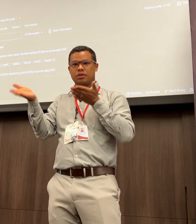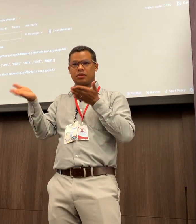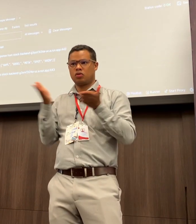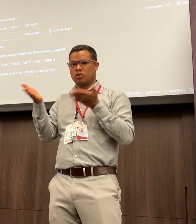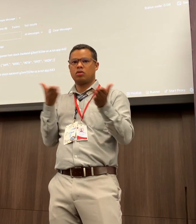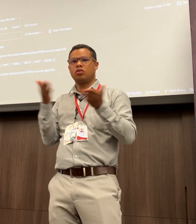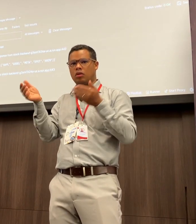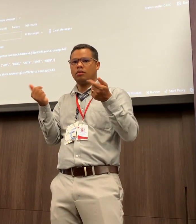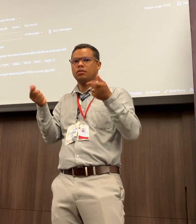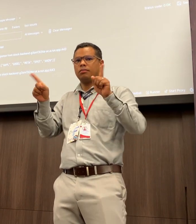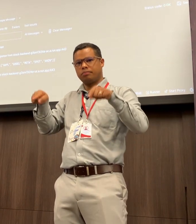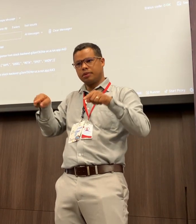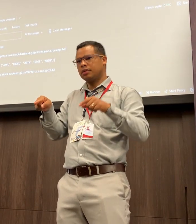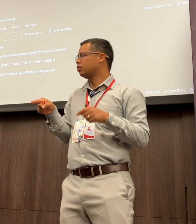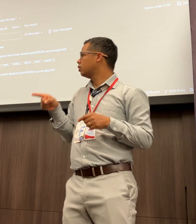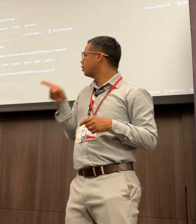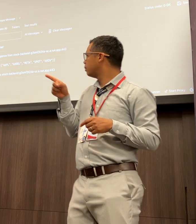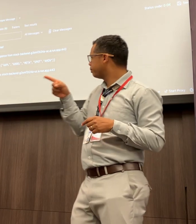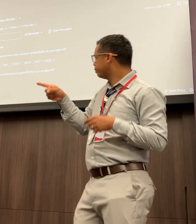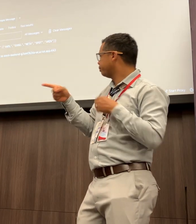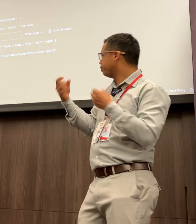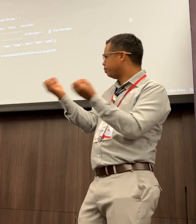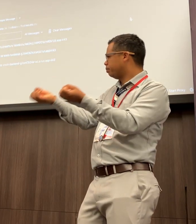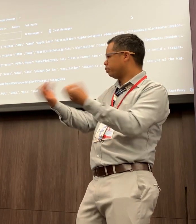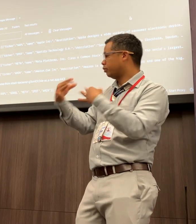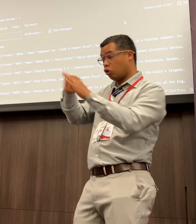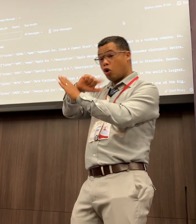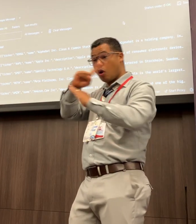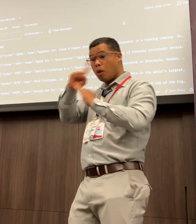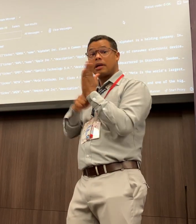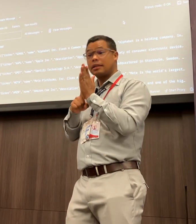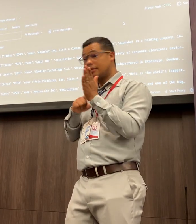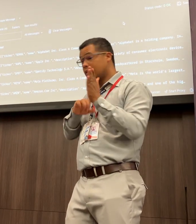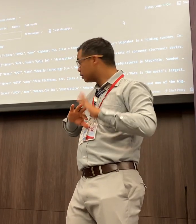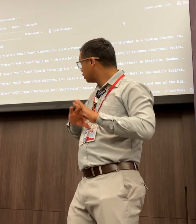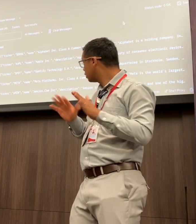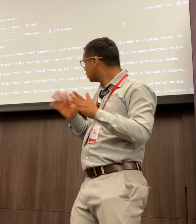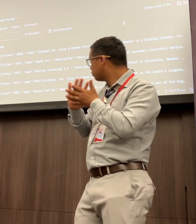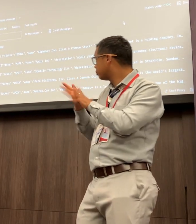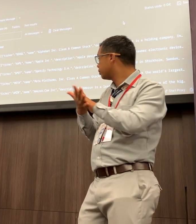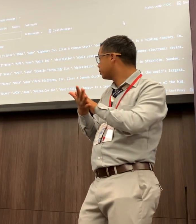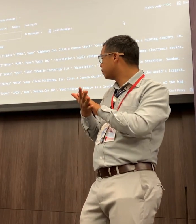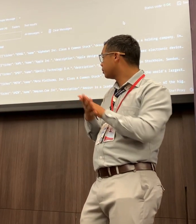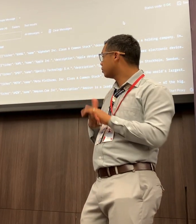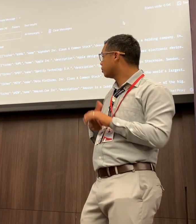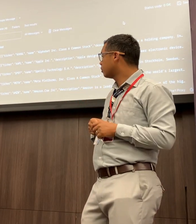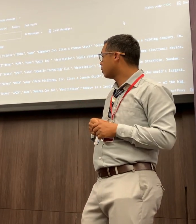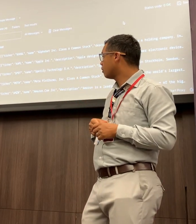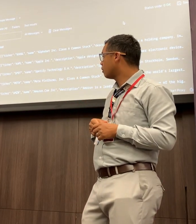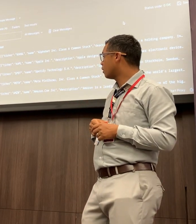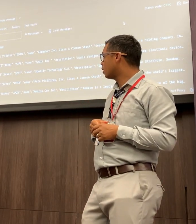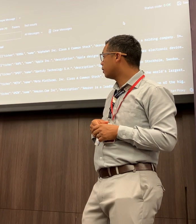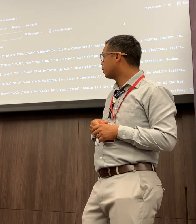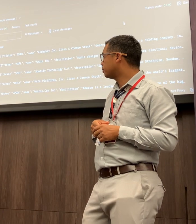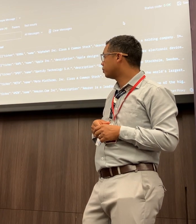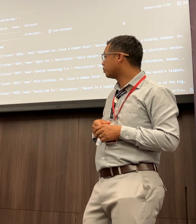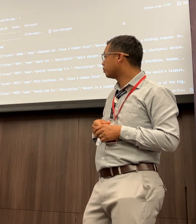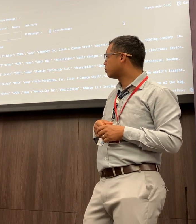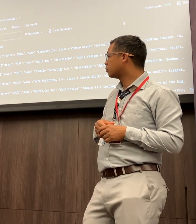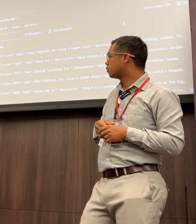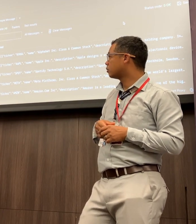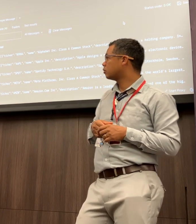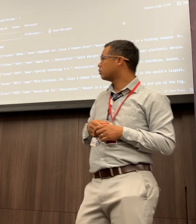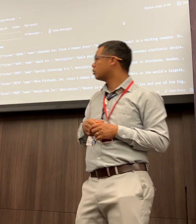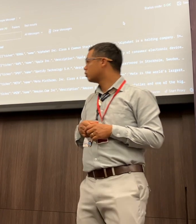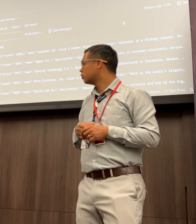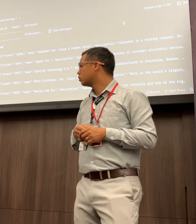también vamos a tener una invocación completada, y también en este caso, bueno, lo que pasó ahí es que al principio no había